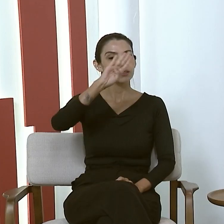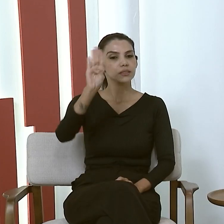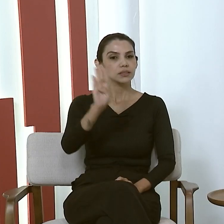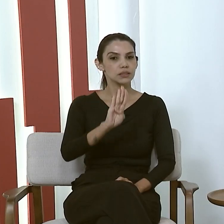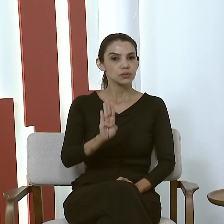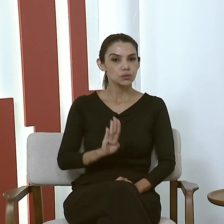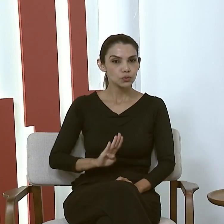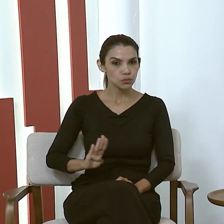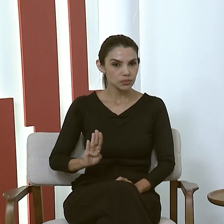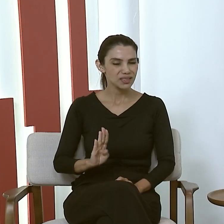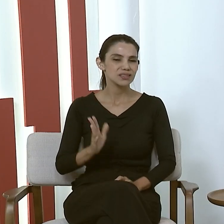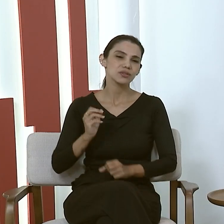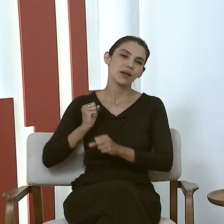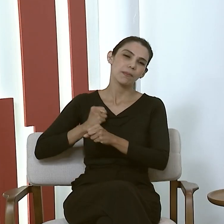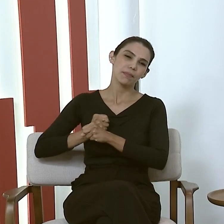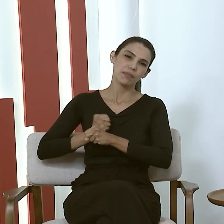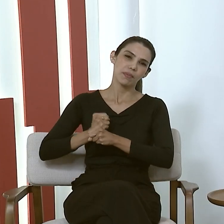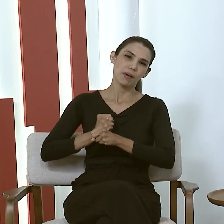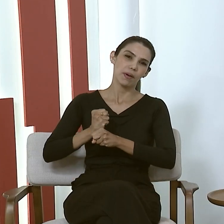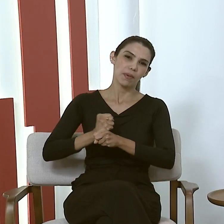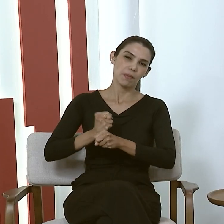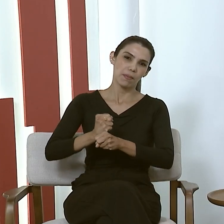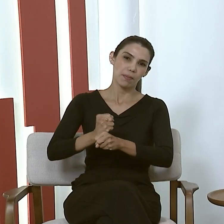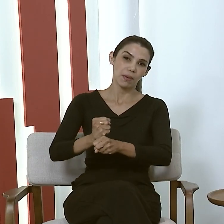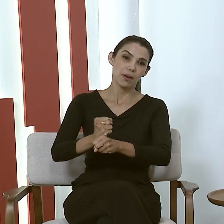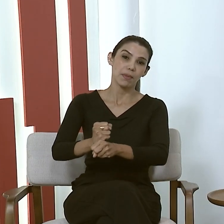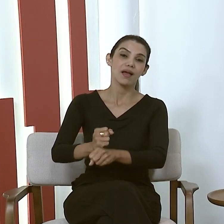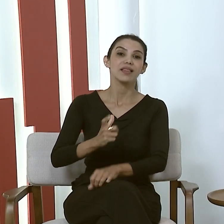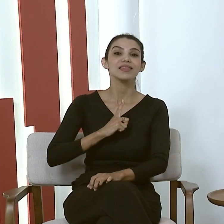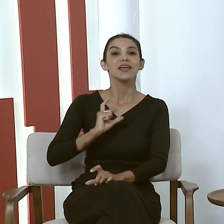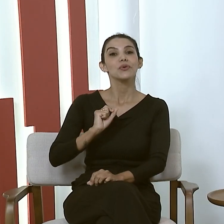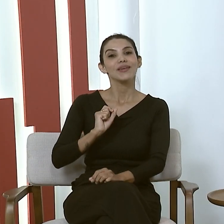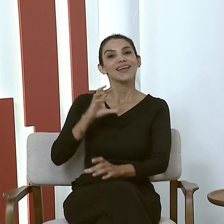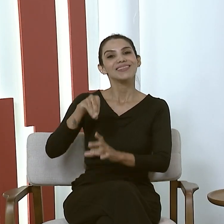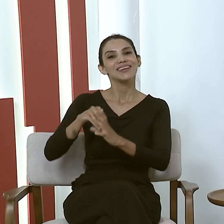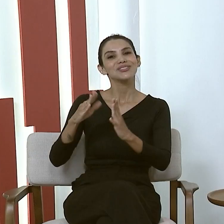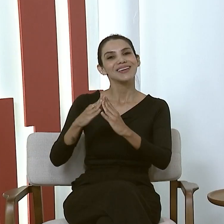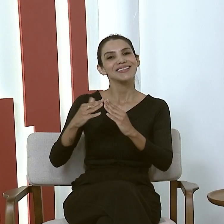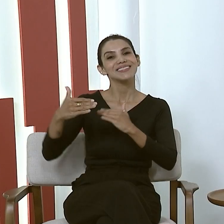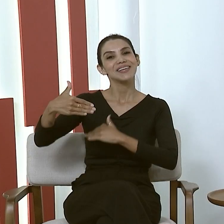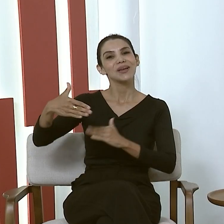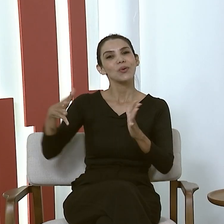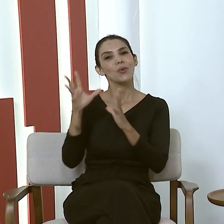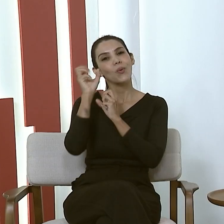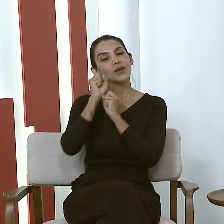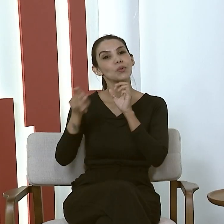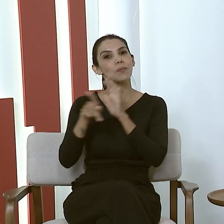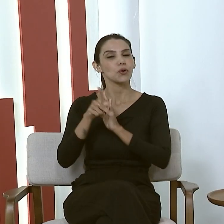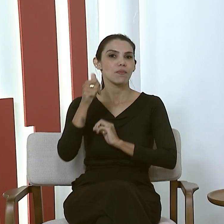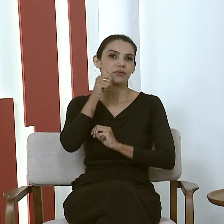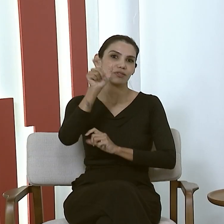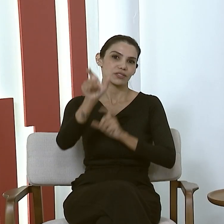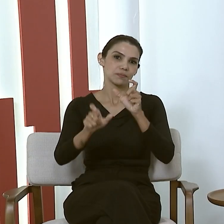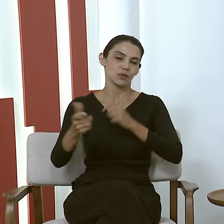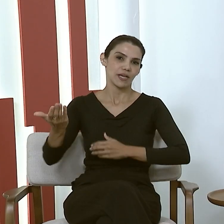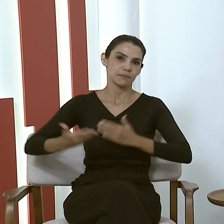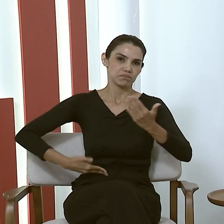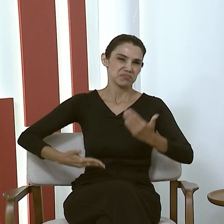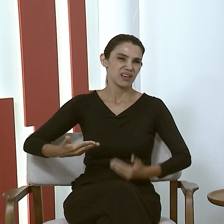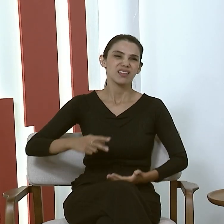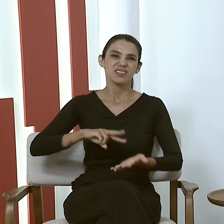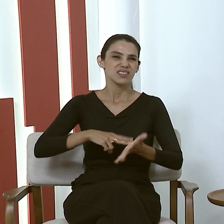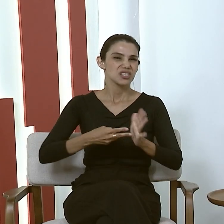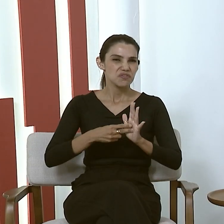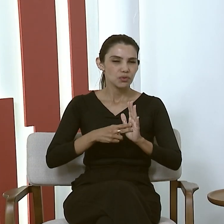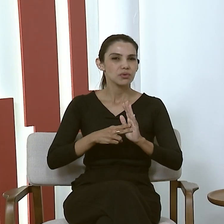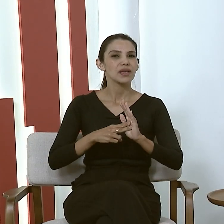por muito tempo, foi comum existir o quarto de empregada, um símbolo da desigualdade racial